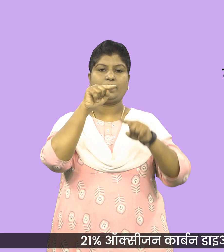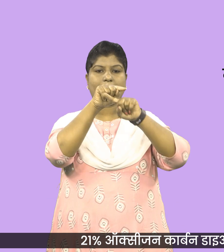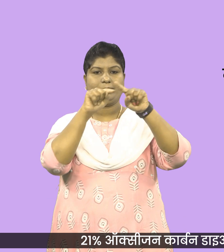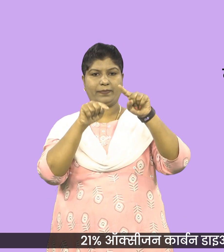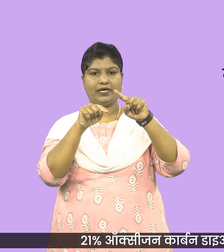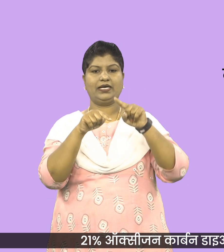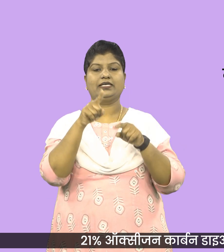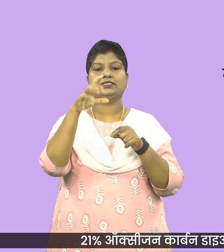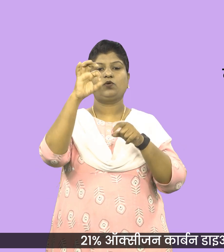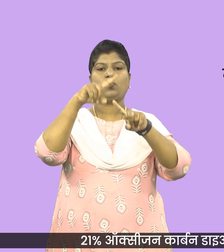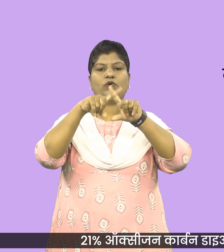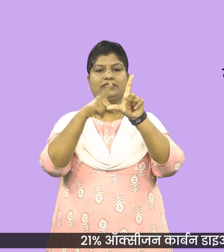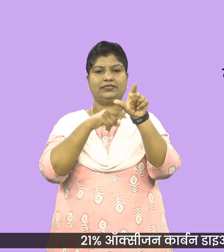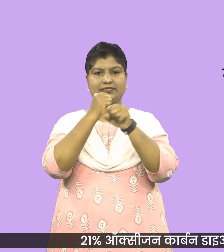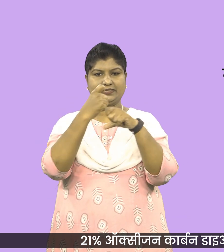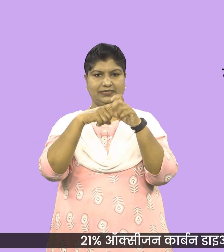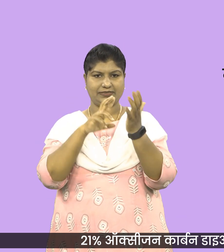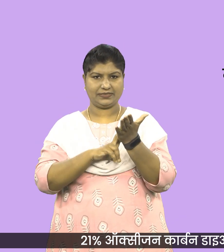21% ऑक्सीजन,